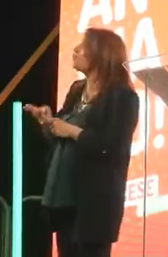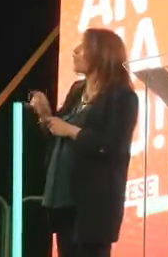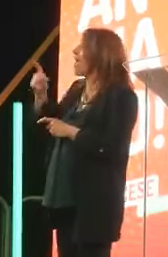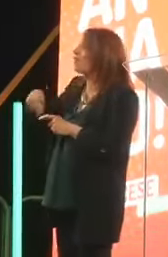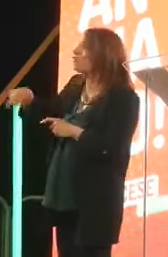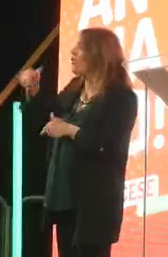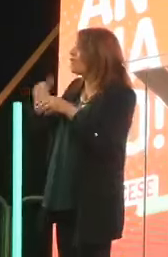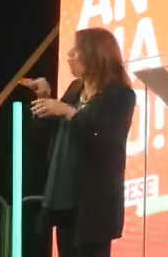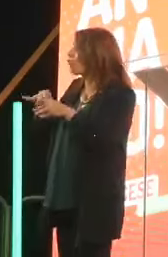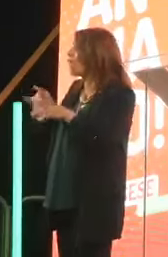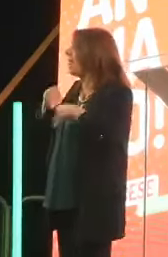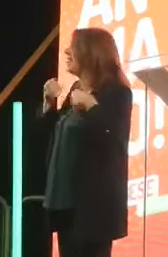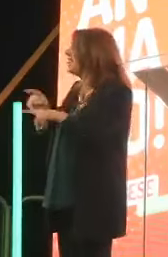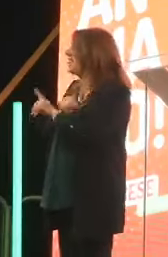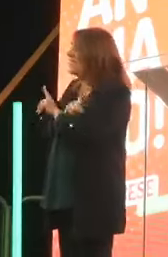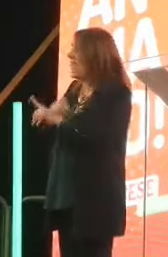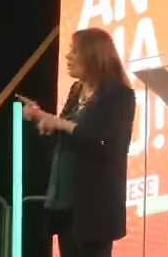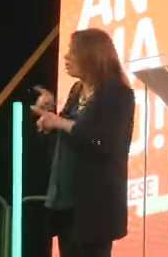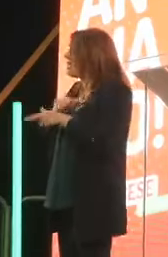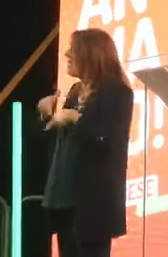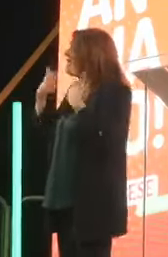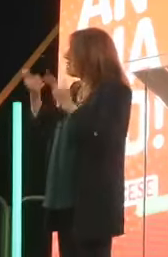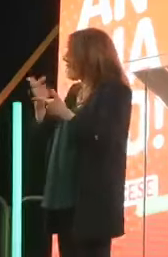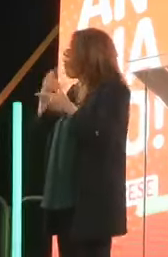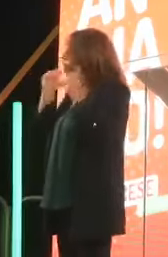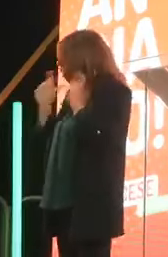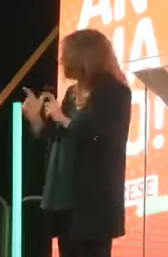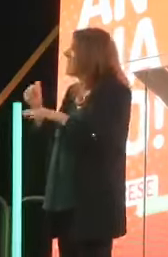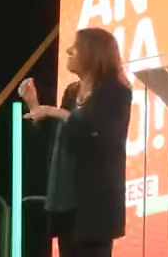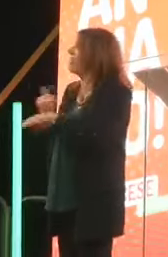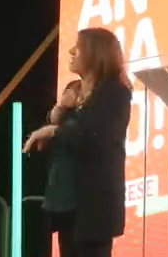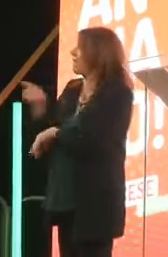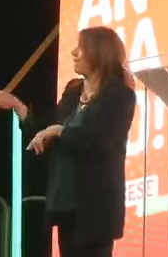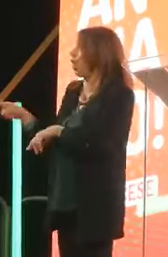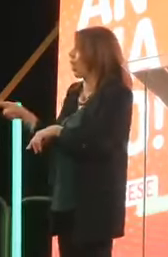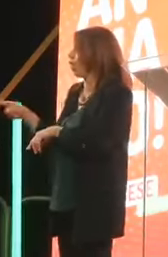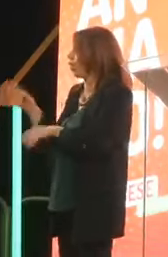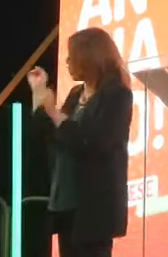elettori ha smesso di andare a votare. Non dimentichiamolo.